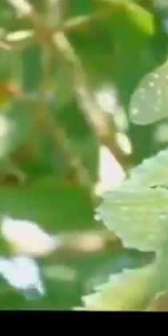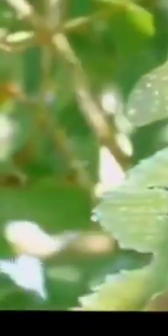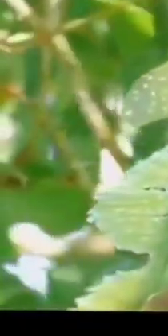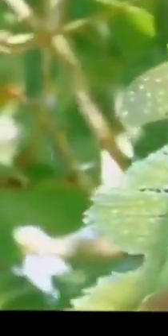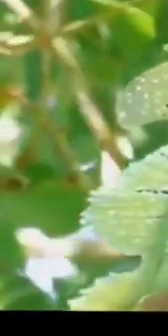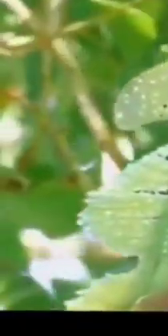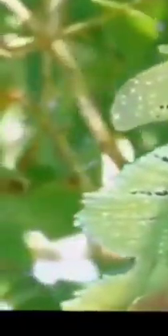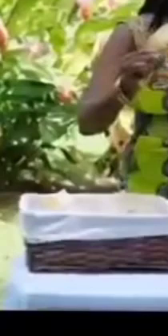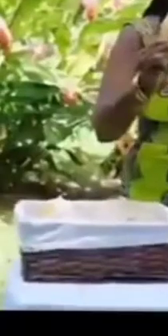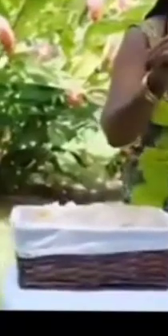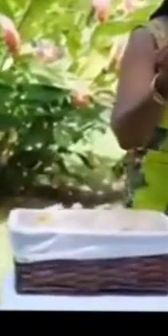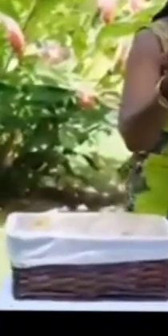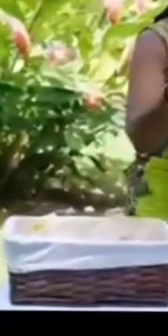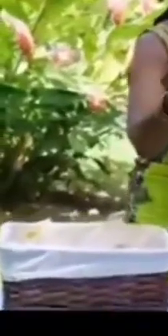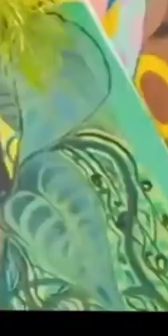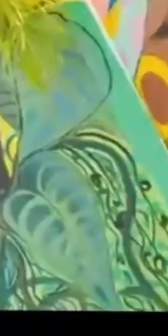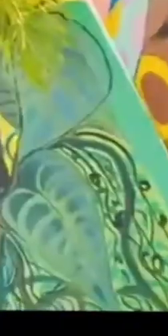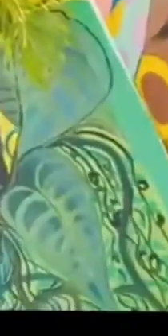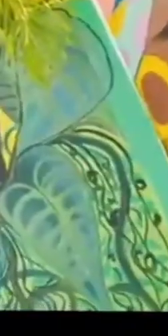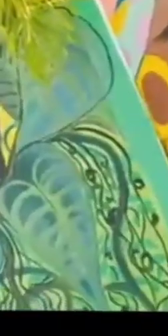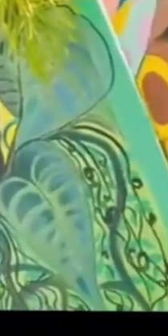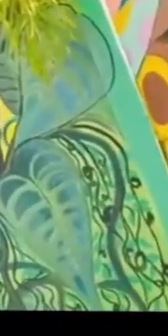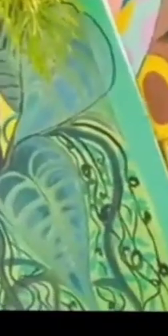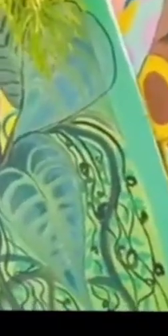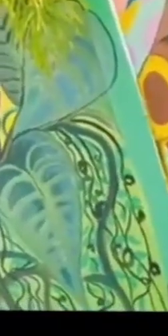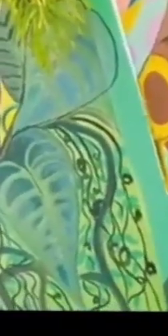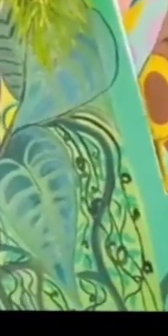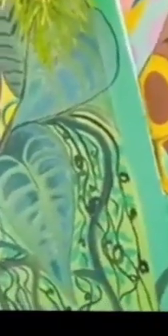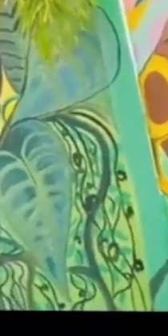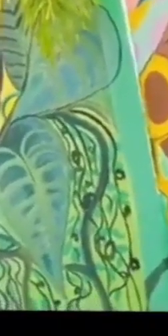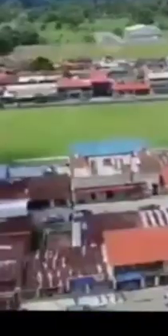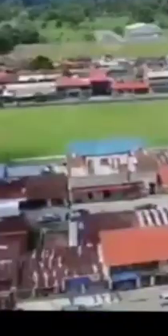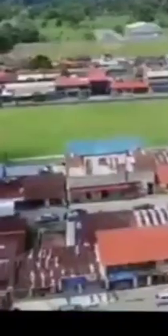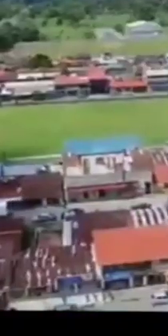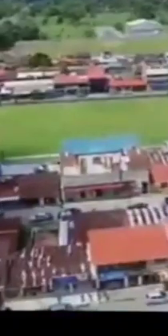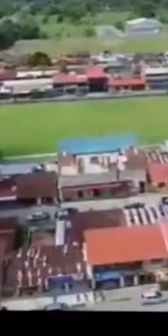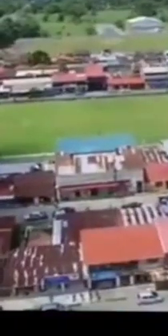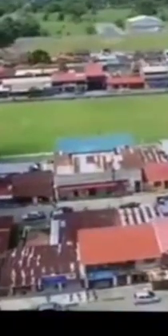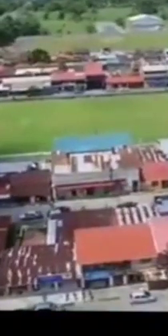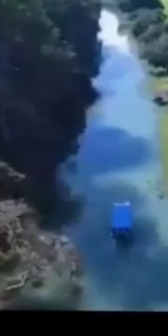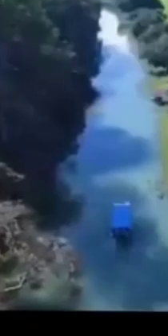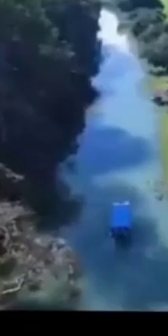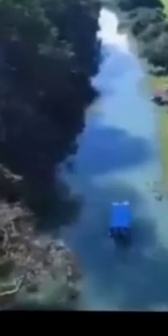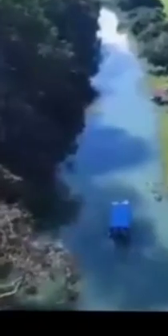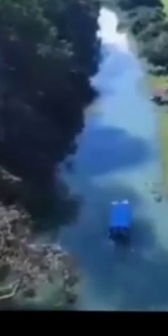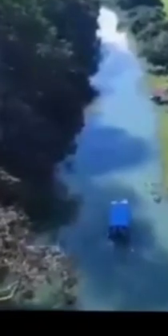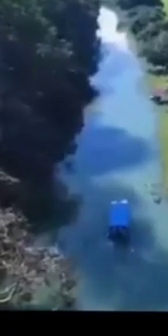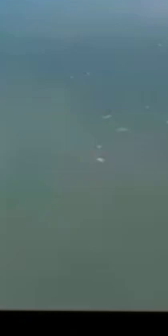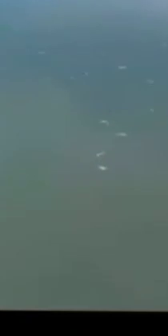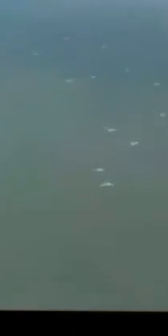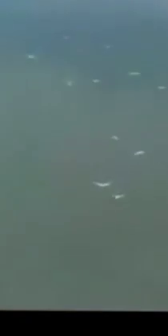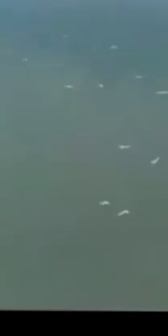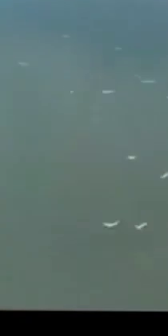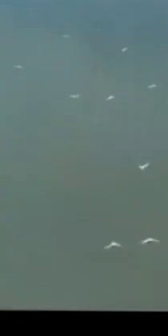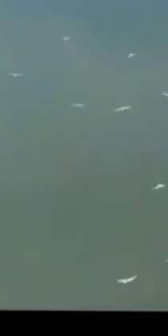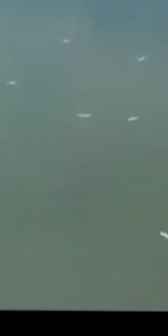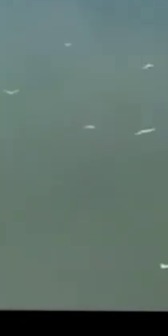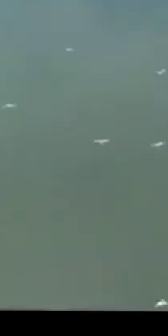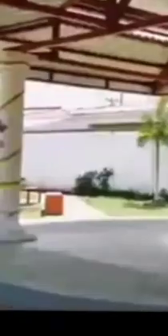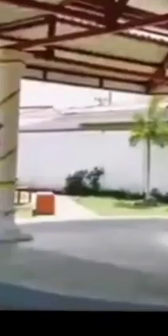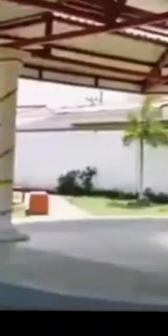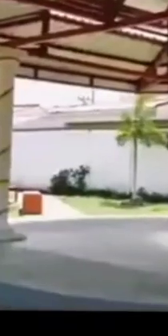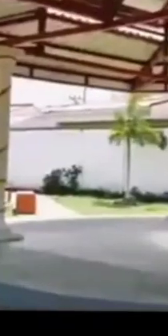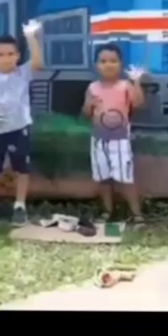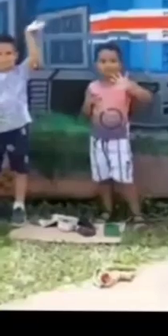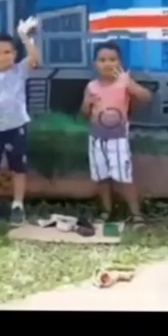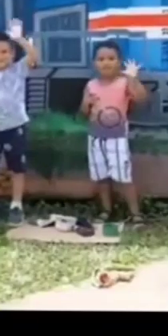región una tierra de sabores y colores matina contiene en su territorio riquezas inconmensurables en patrimonio natural